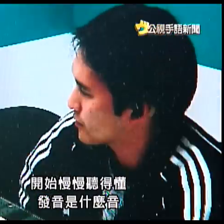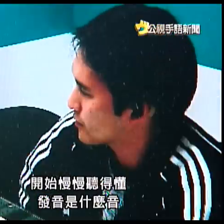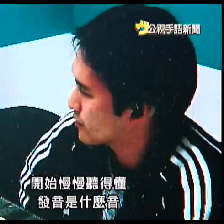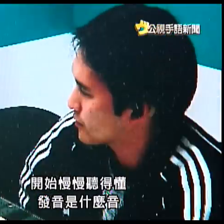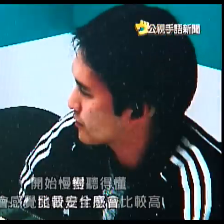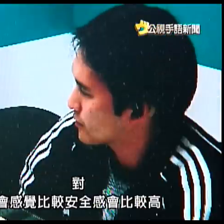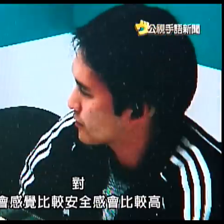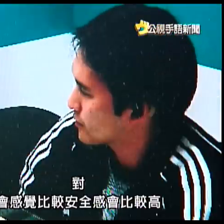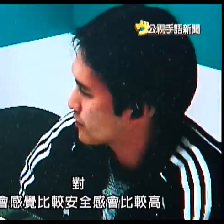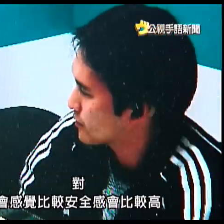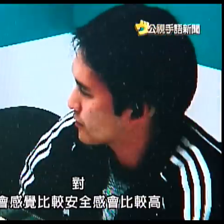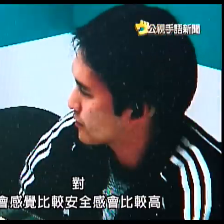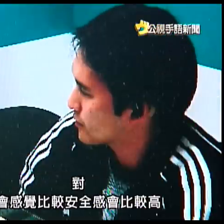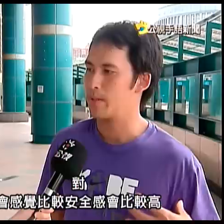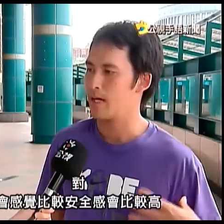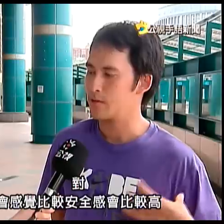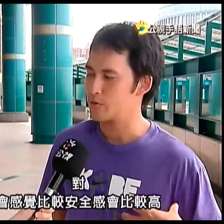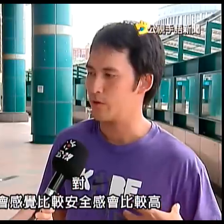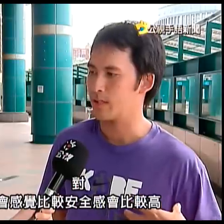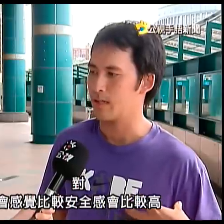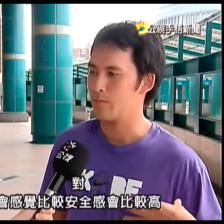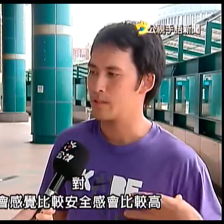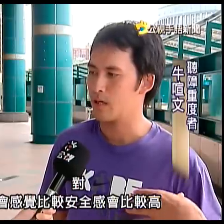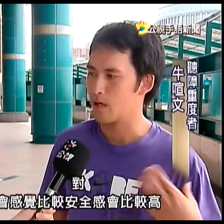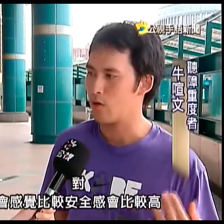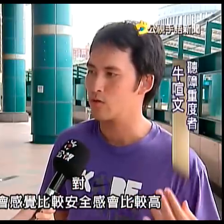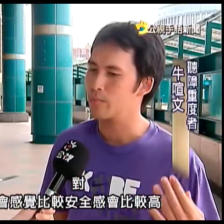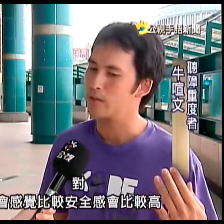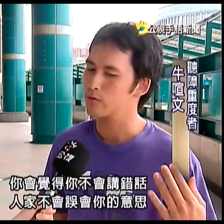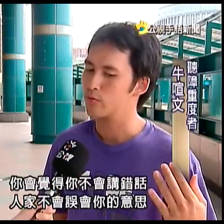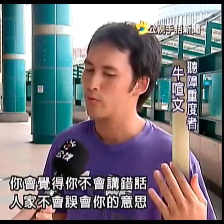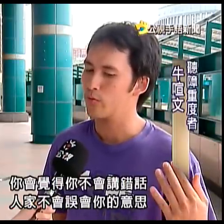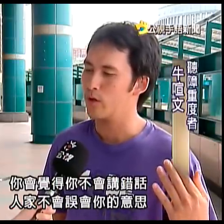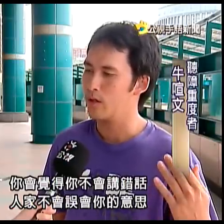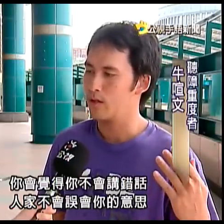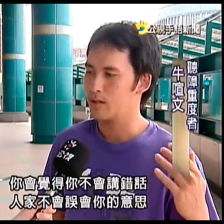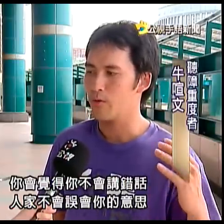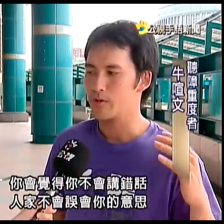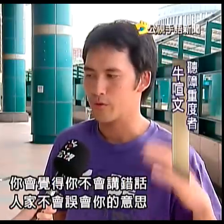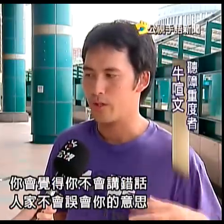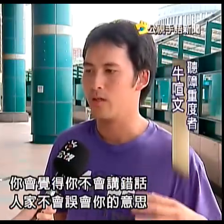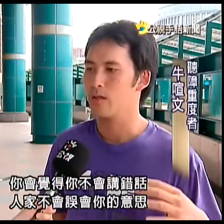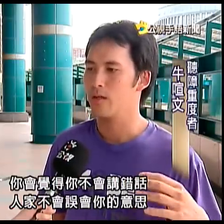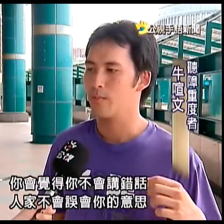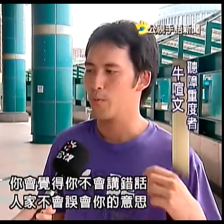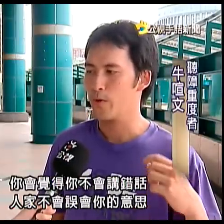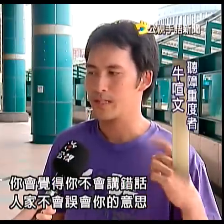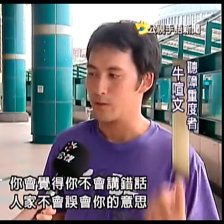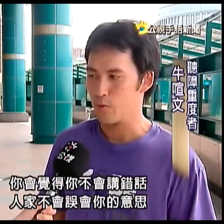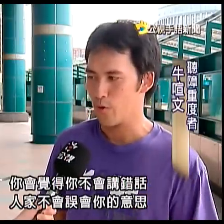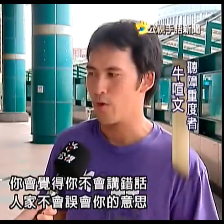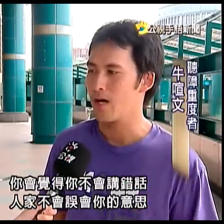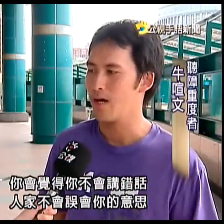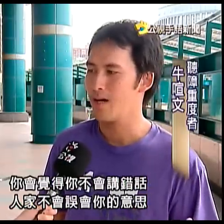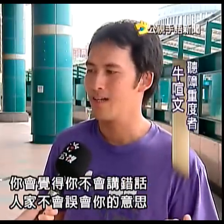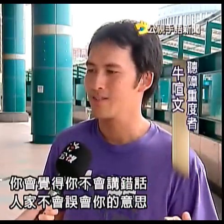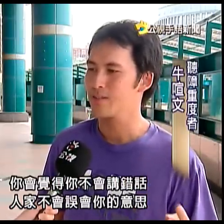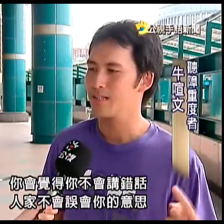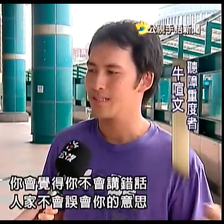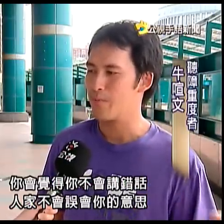对，所以会有感觉比较安全感会比较高，就不要去说你会学的，你不会讲错话，所以人家不会